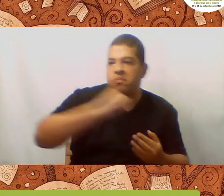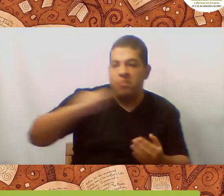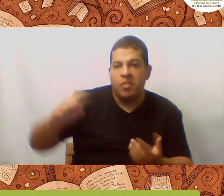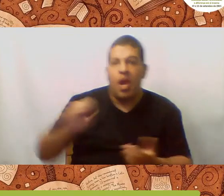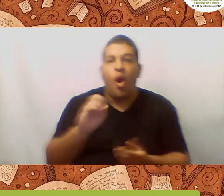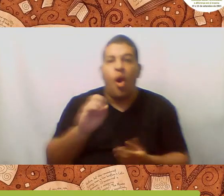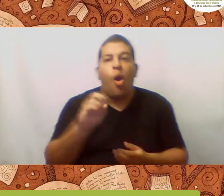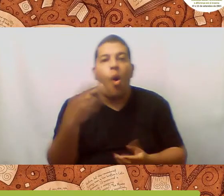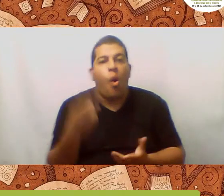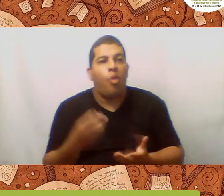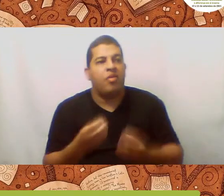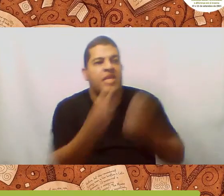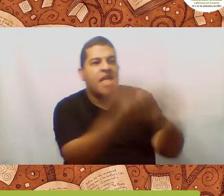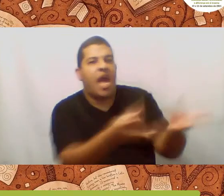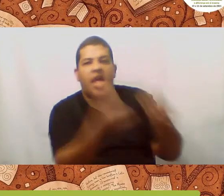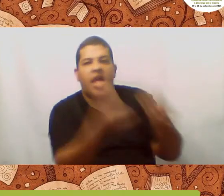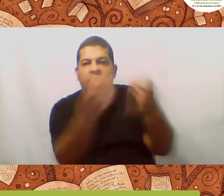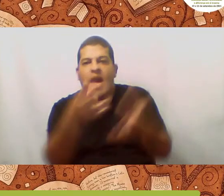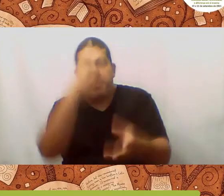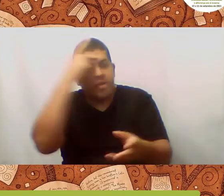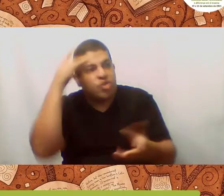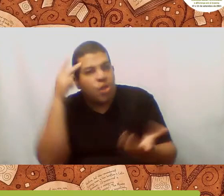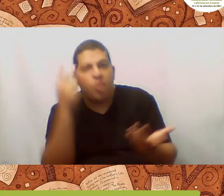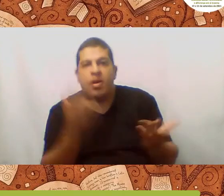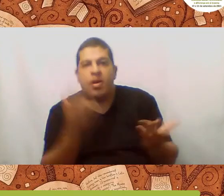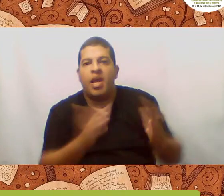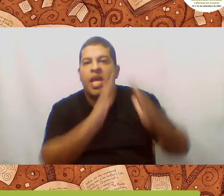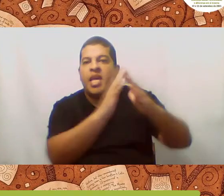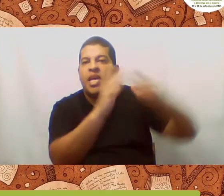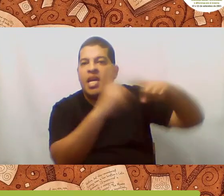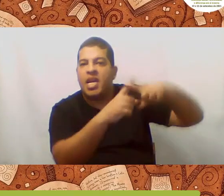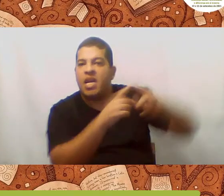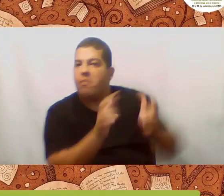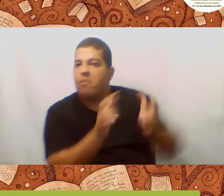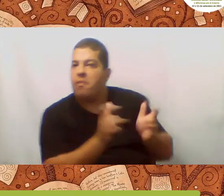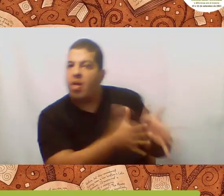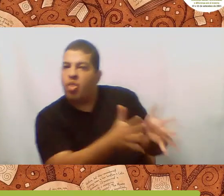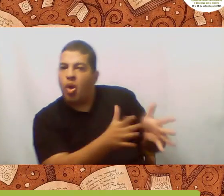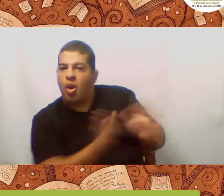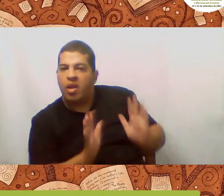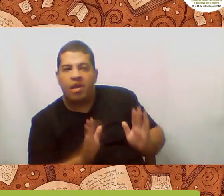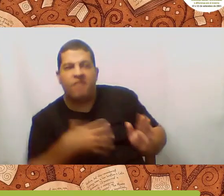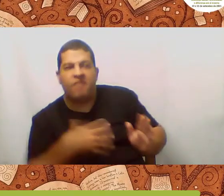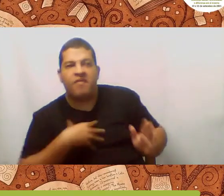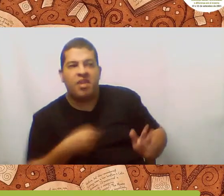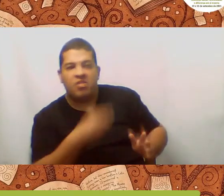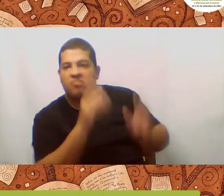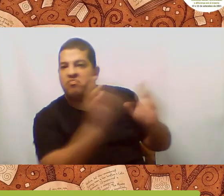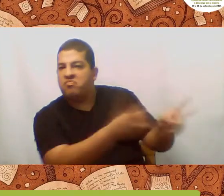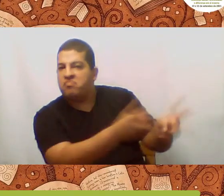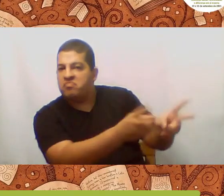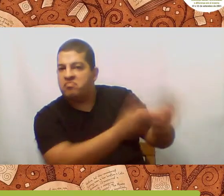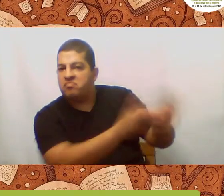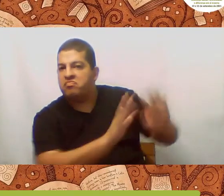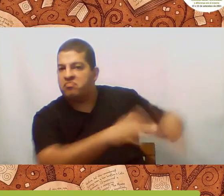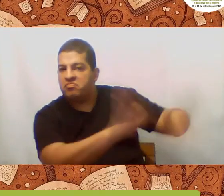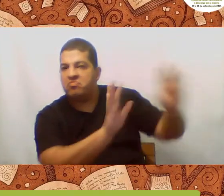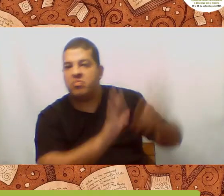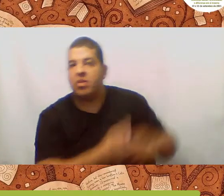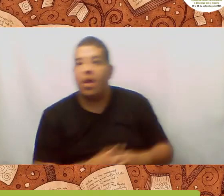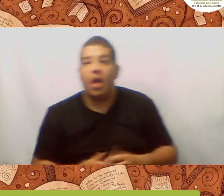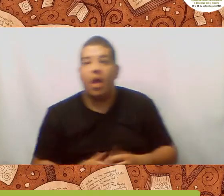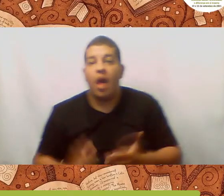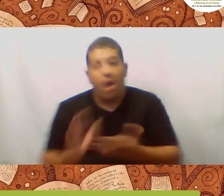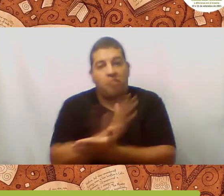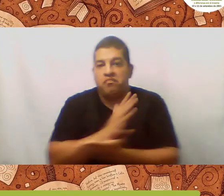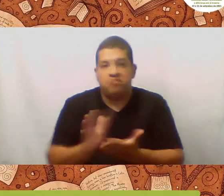de instituições da igreja, né? Essas figuras passaram a ser inaceitáveis, né?